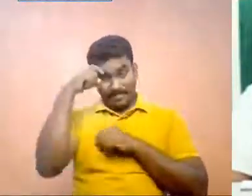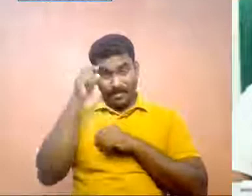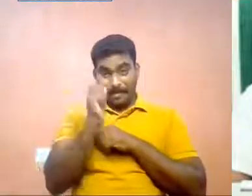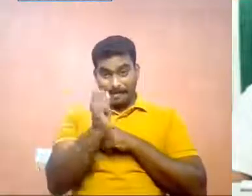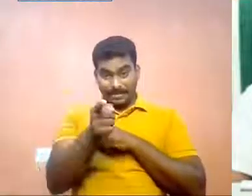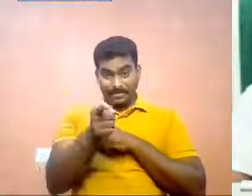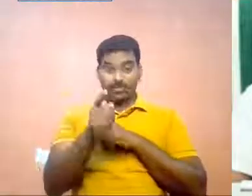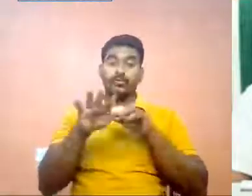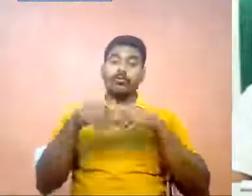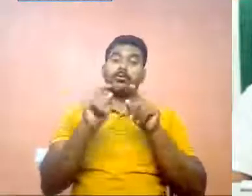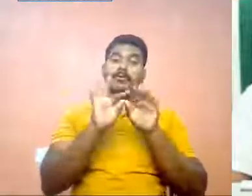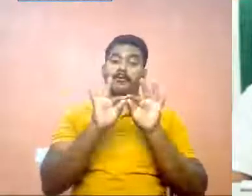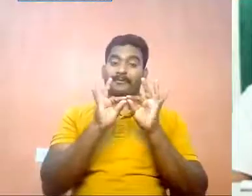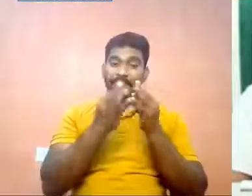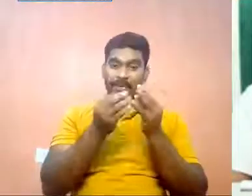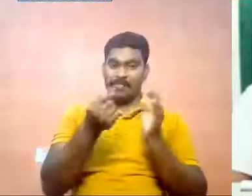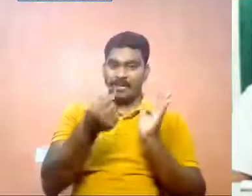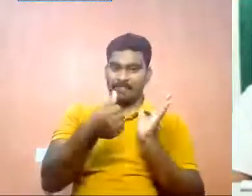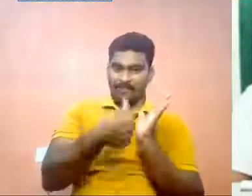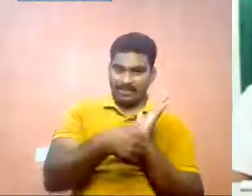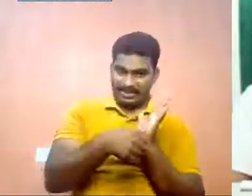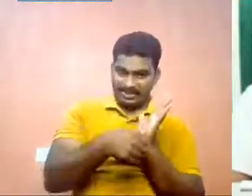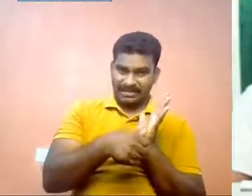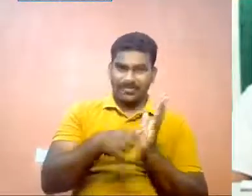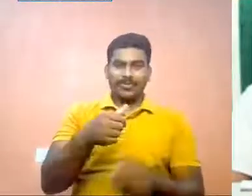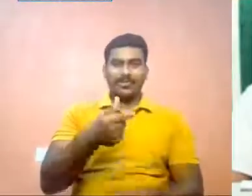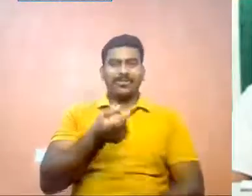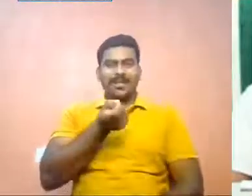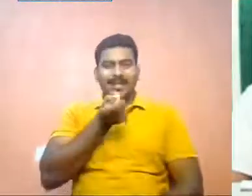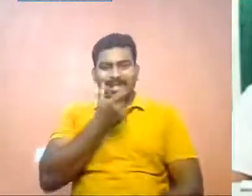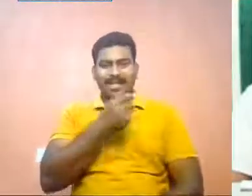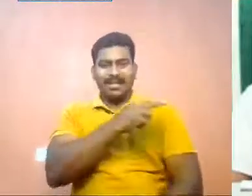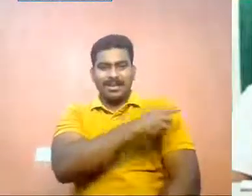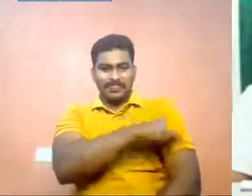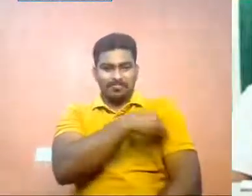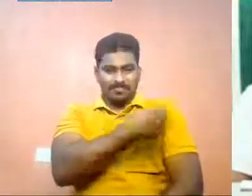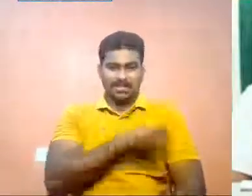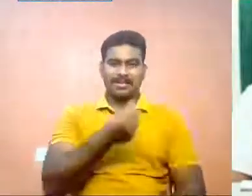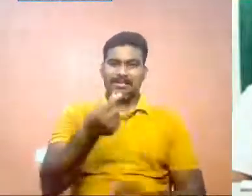പെൻഷൻ, ചികിത്സാ ധനസഹായം,